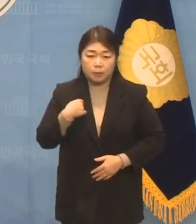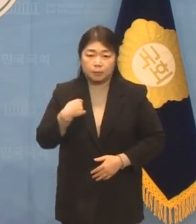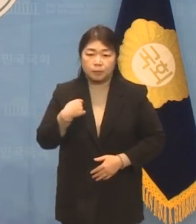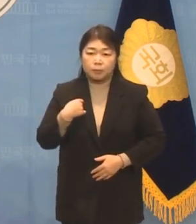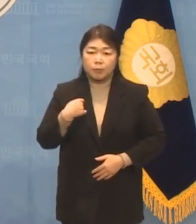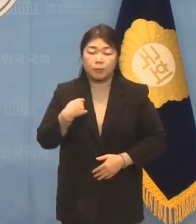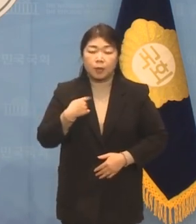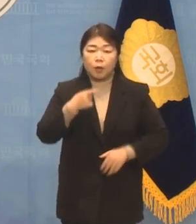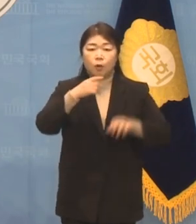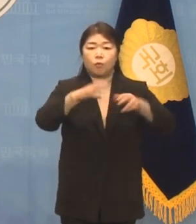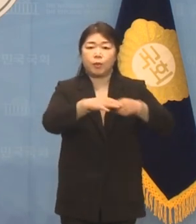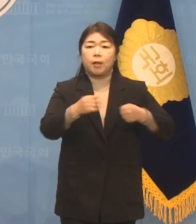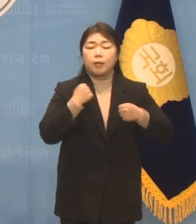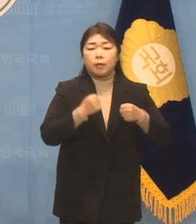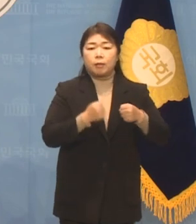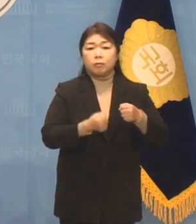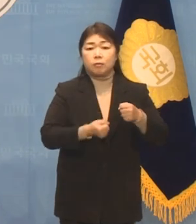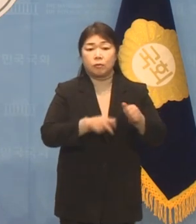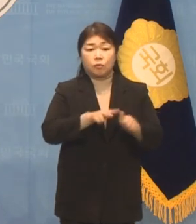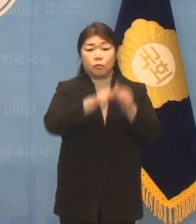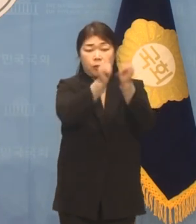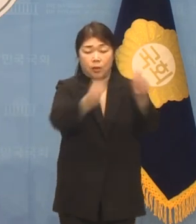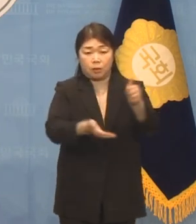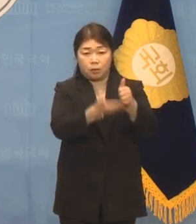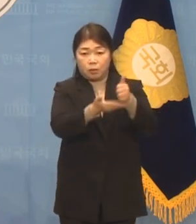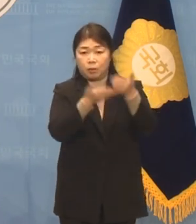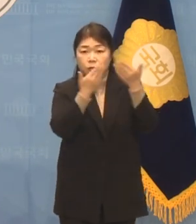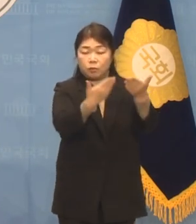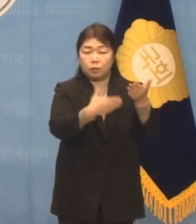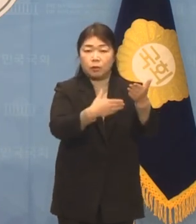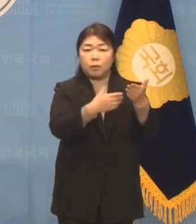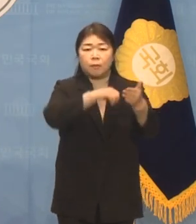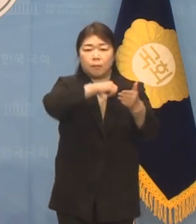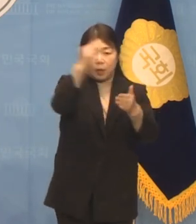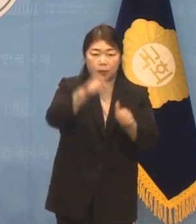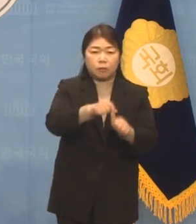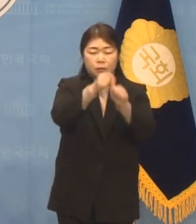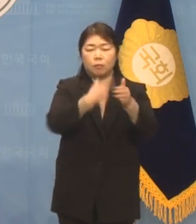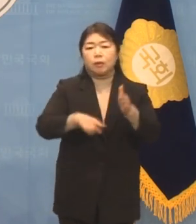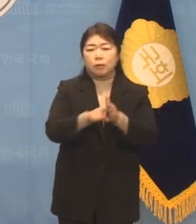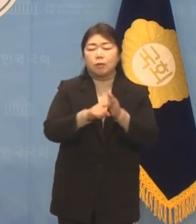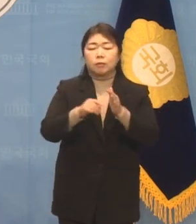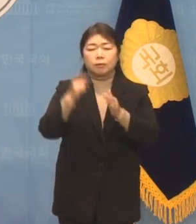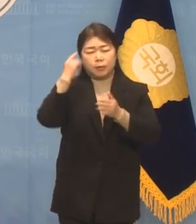이끌어가는 자양분이 될 수 있도록 각별히 신경 써 주시기 바랍니다.